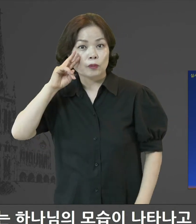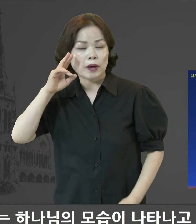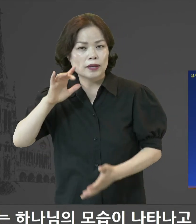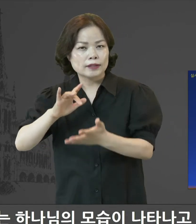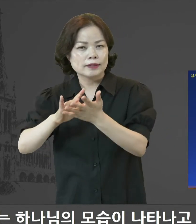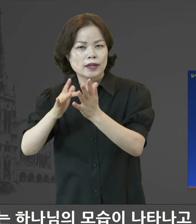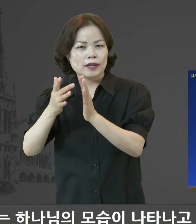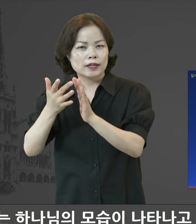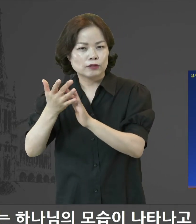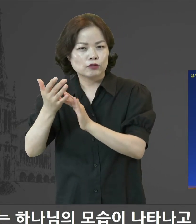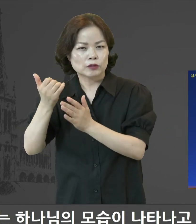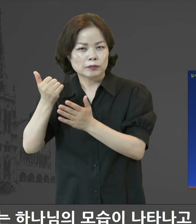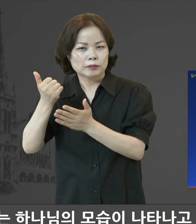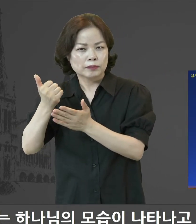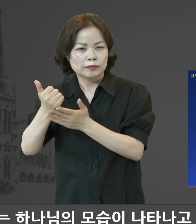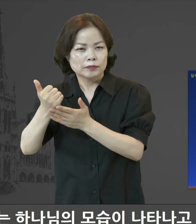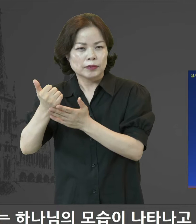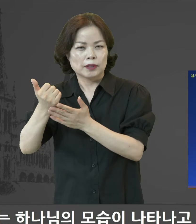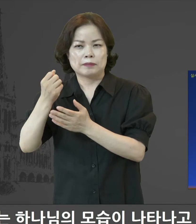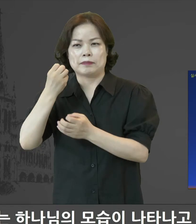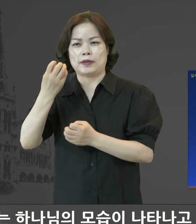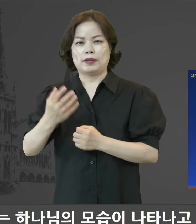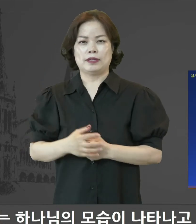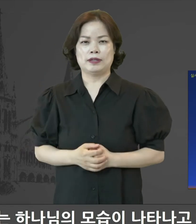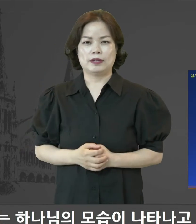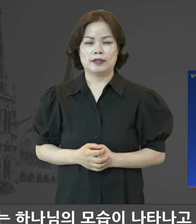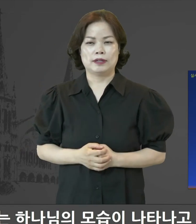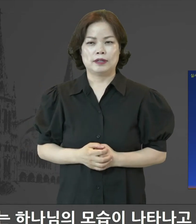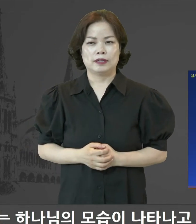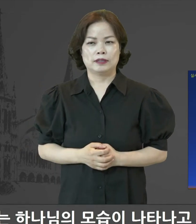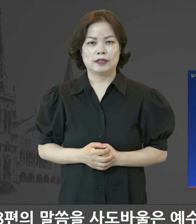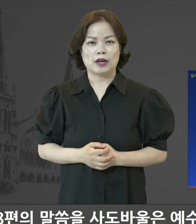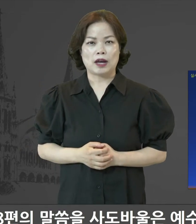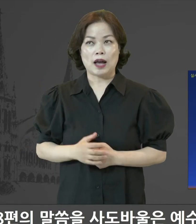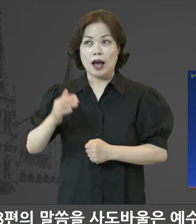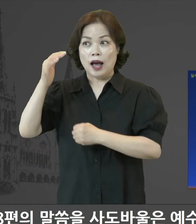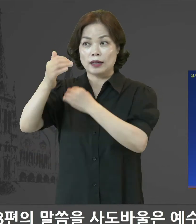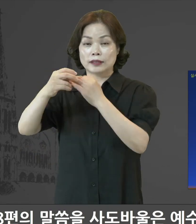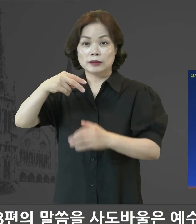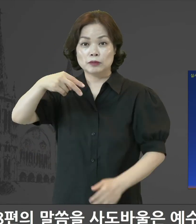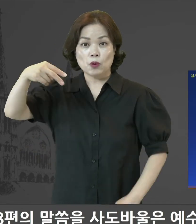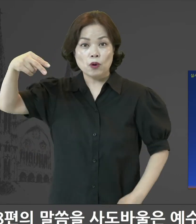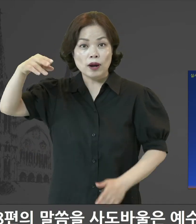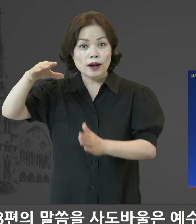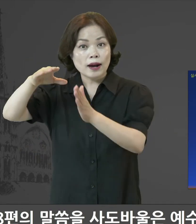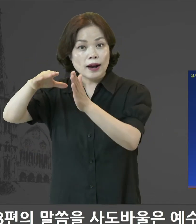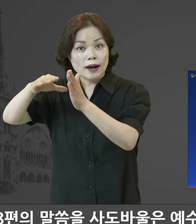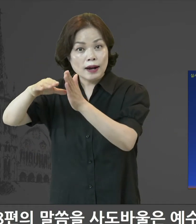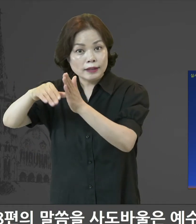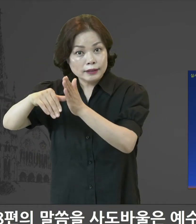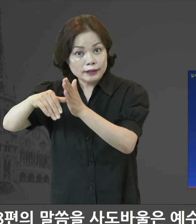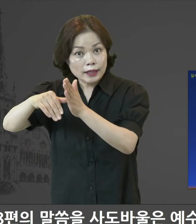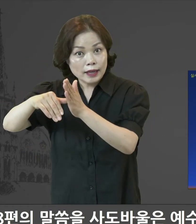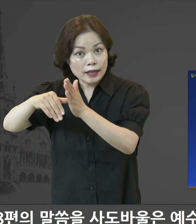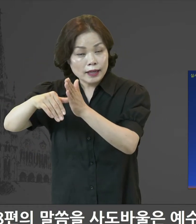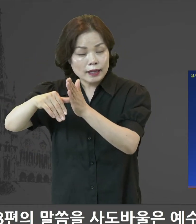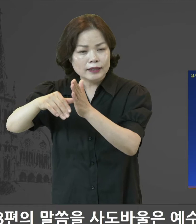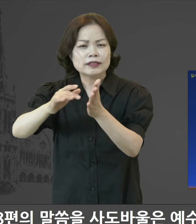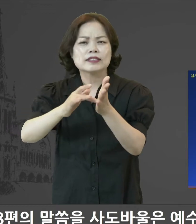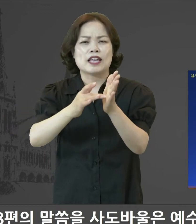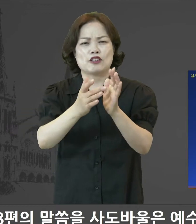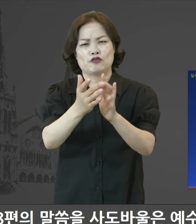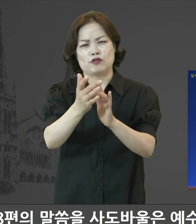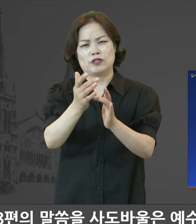적용한 겁니다. 예수님에게. 하나님이 올라가실 때 그 모습을